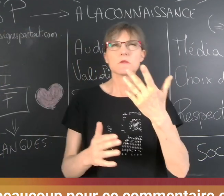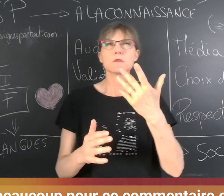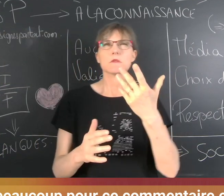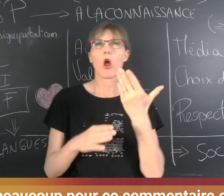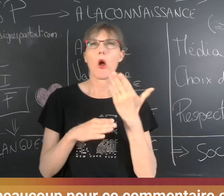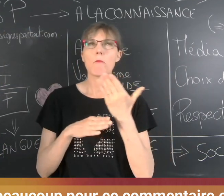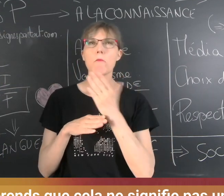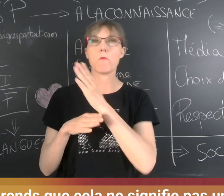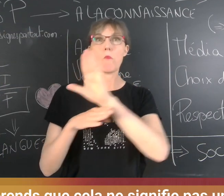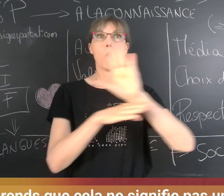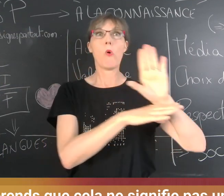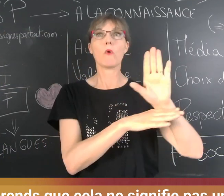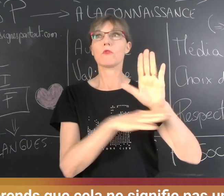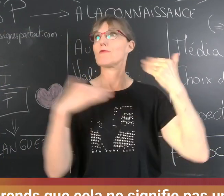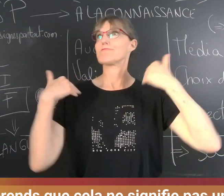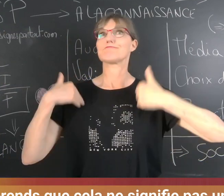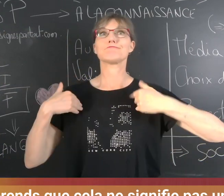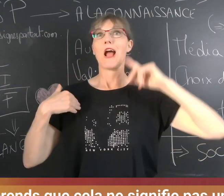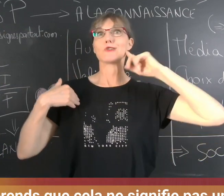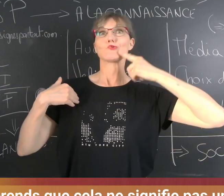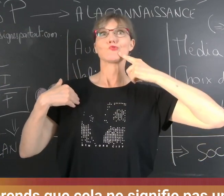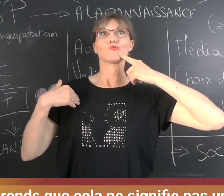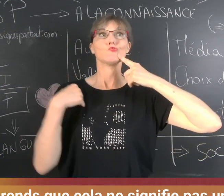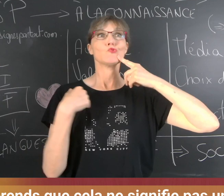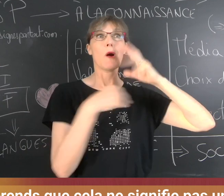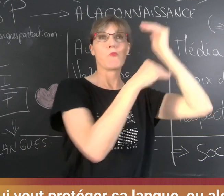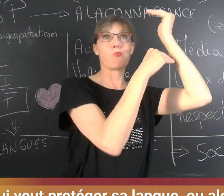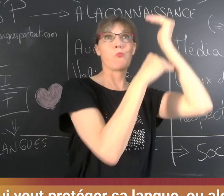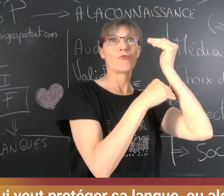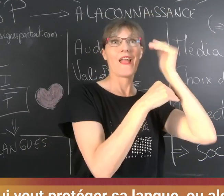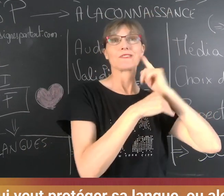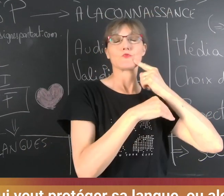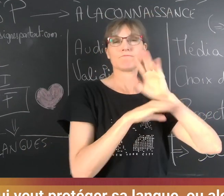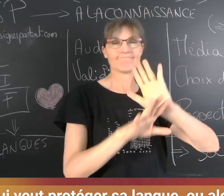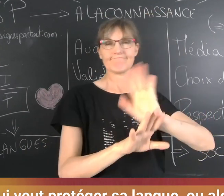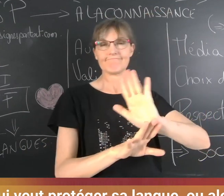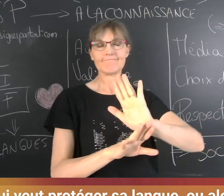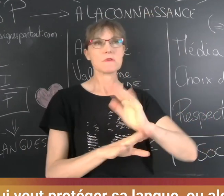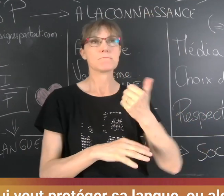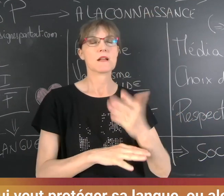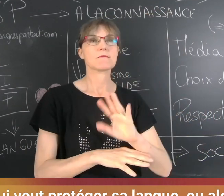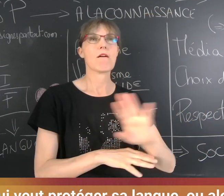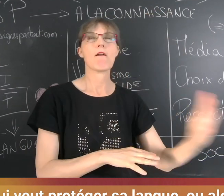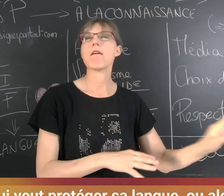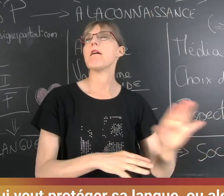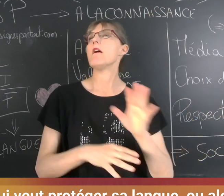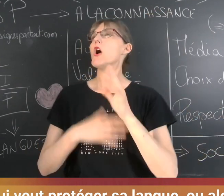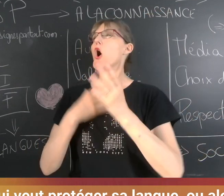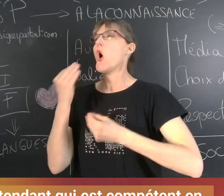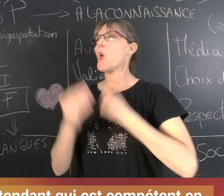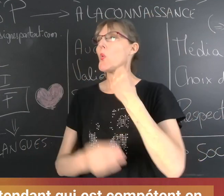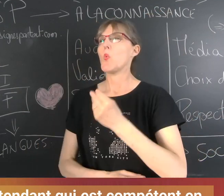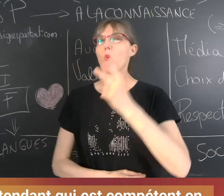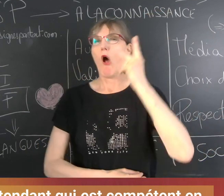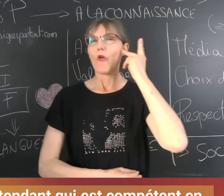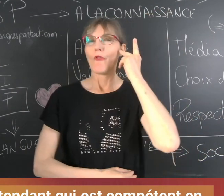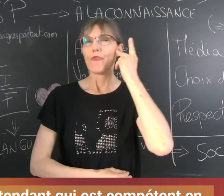mis le commentaire. Et je comprends que cela signifie pas une personne sourde qui veut se protéger sa langue ou alors